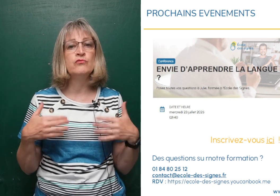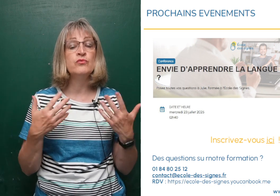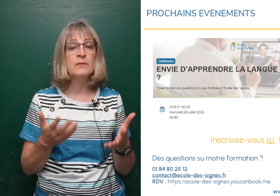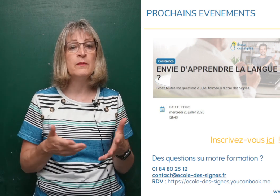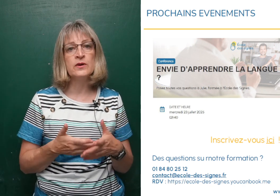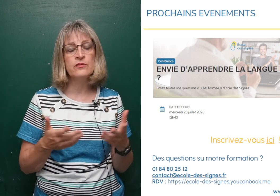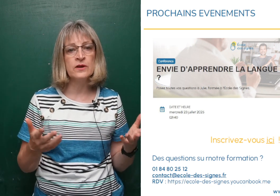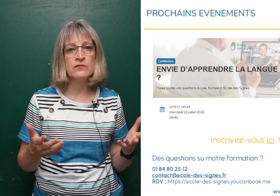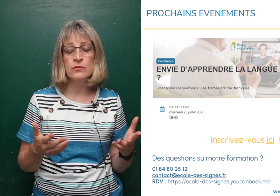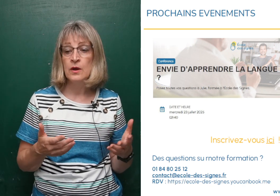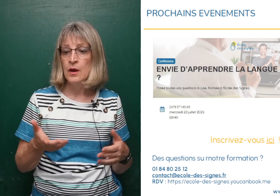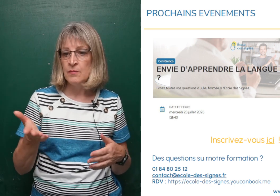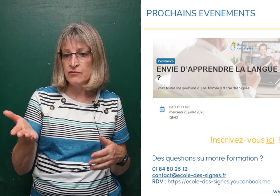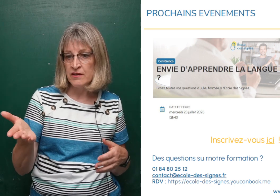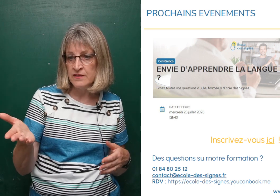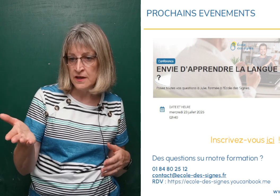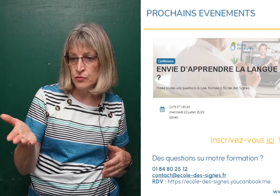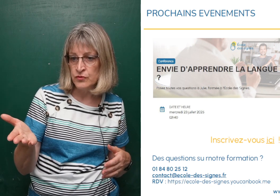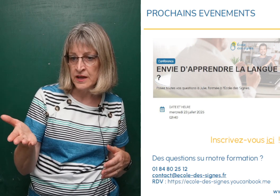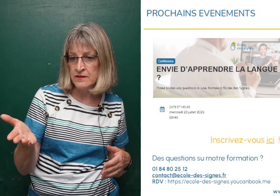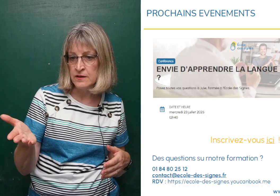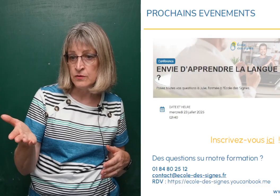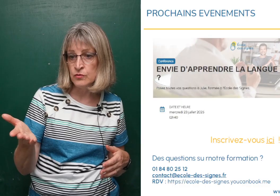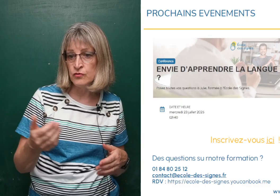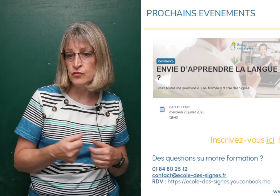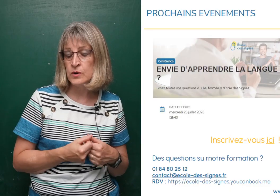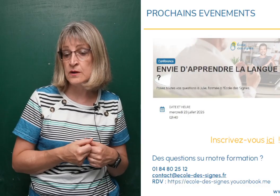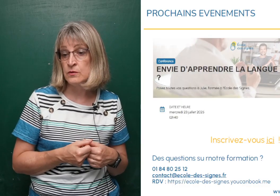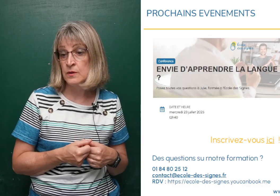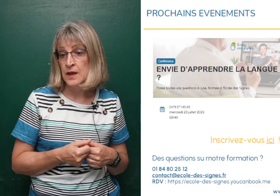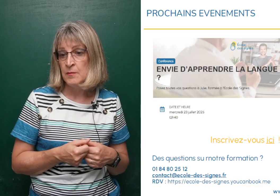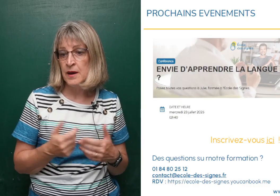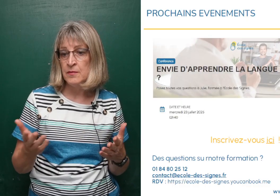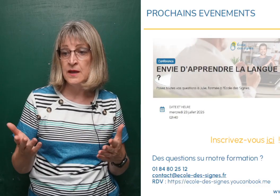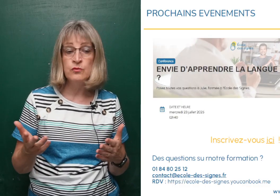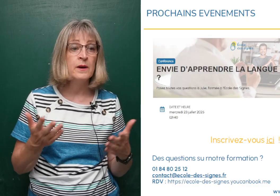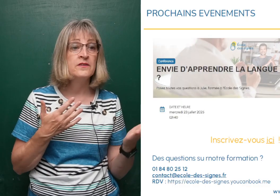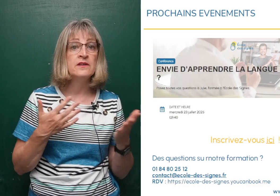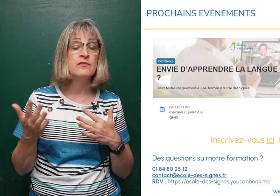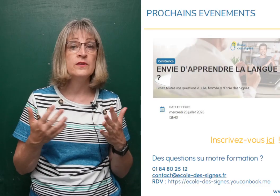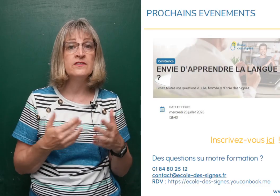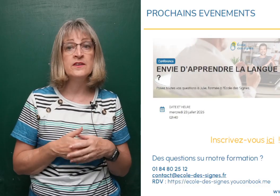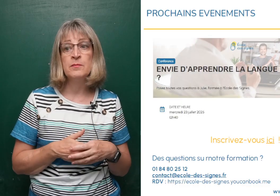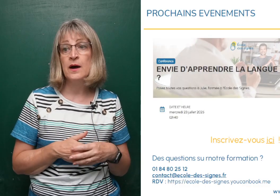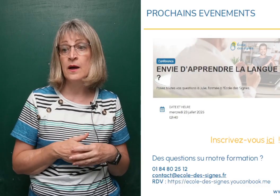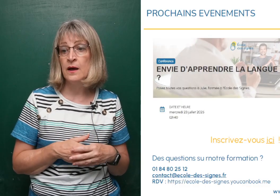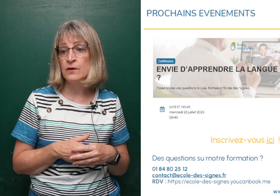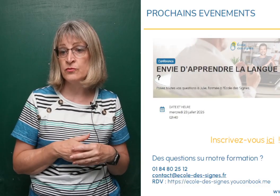pouvez pas pour X raison, vous avez là le contact, hein, que ce soit par mail ou par téléphone. N'hésitez pas à